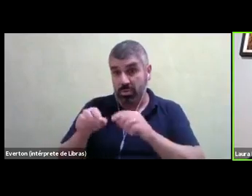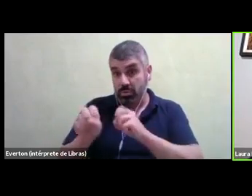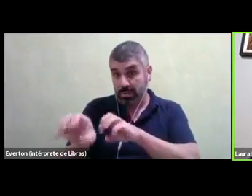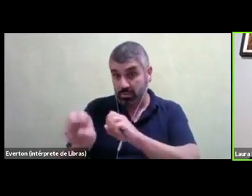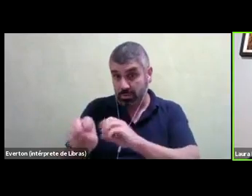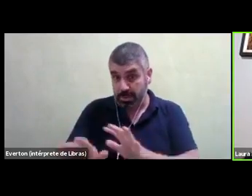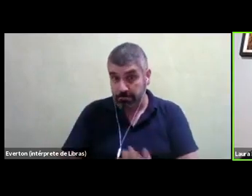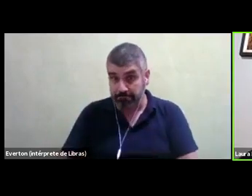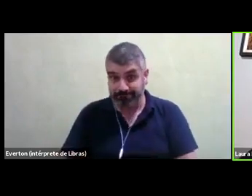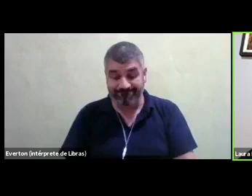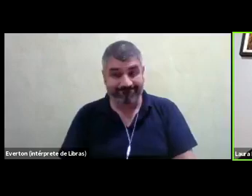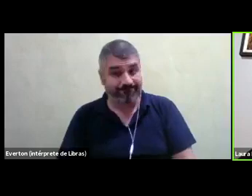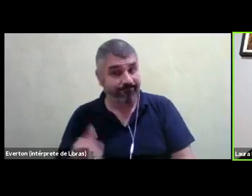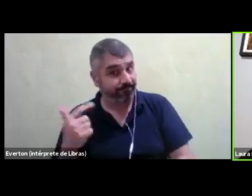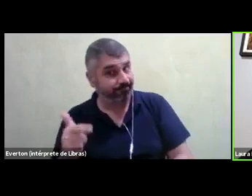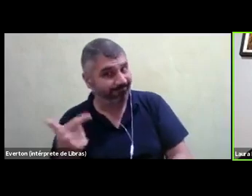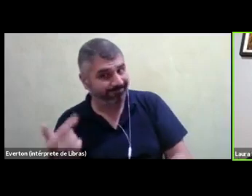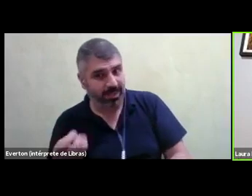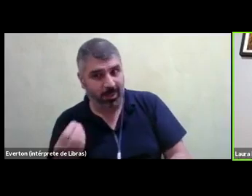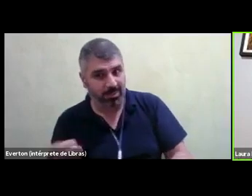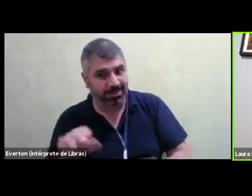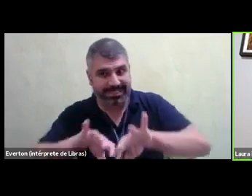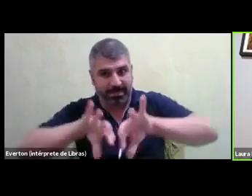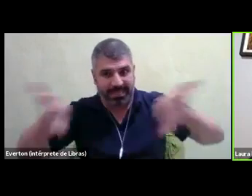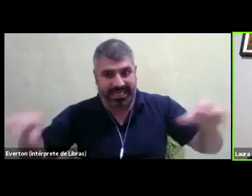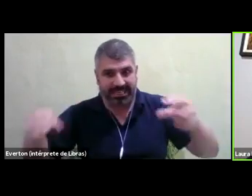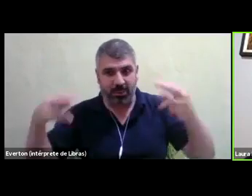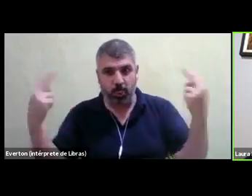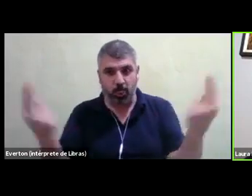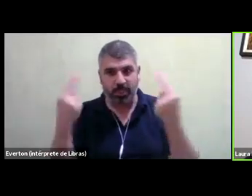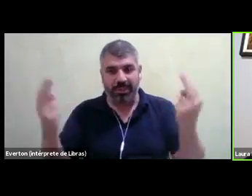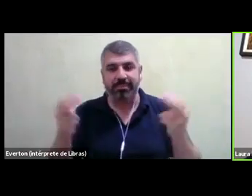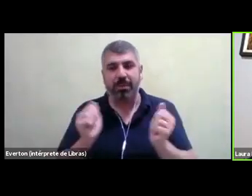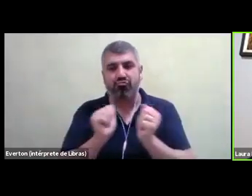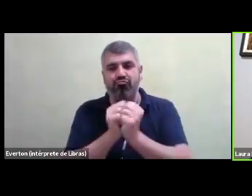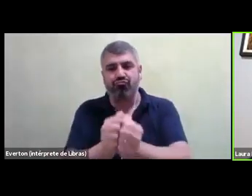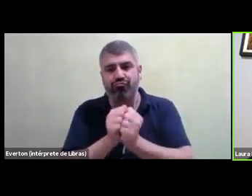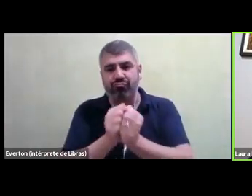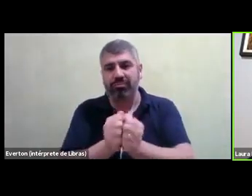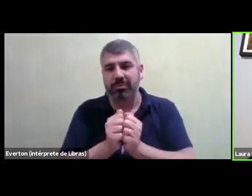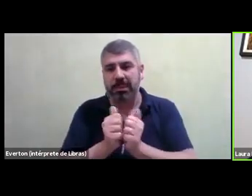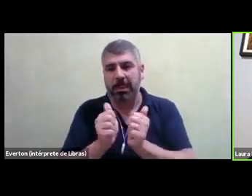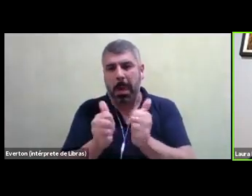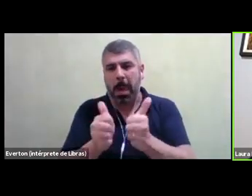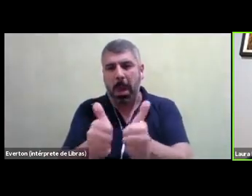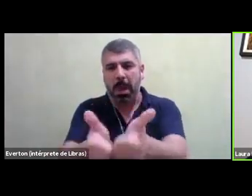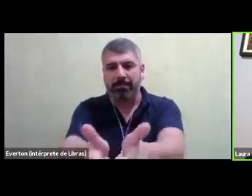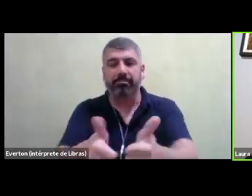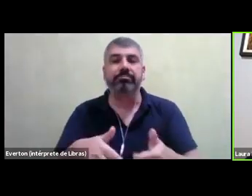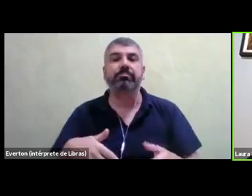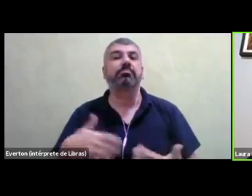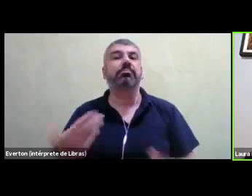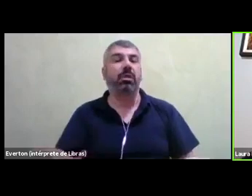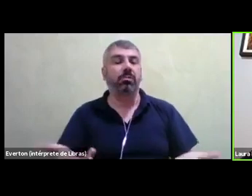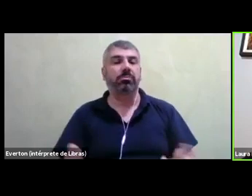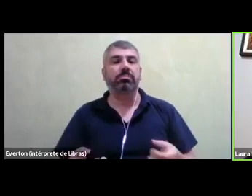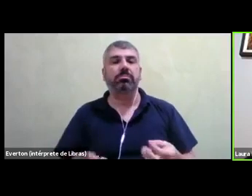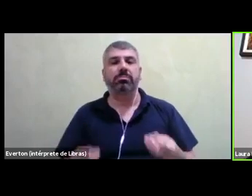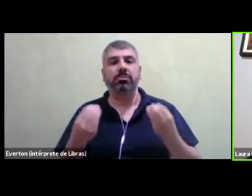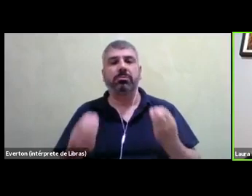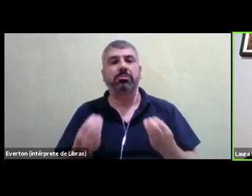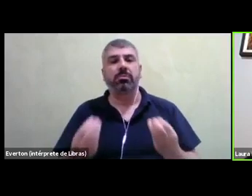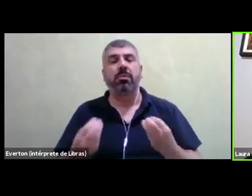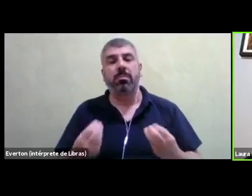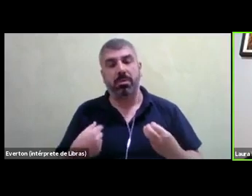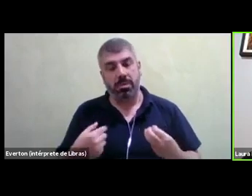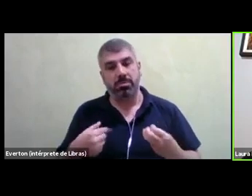Então, não tem como, né? Enfim, são coisas que caminham juntas. Então, queria agradecer especificamente aqui, né, a